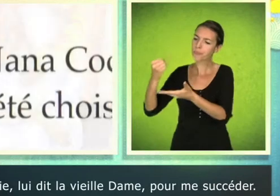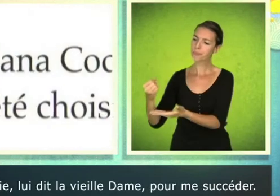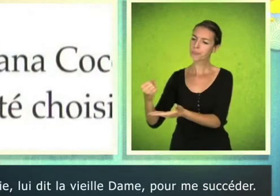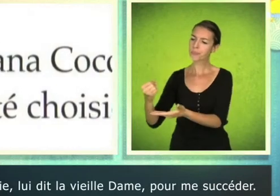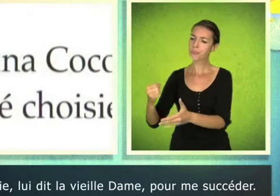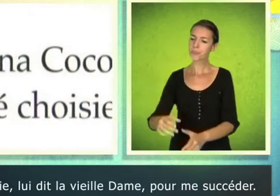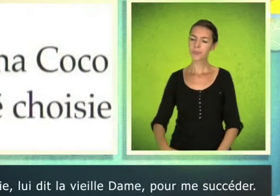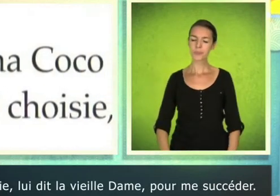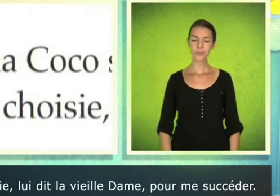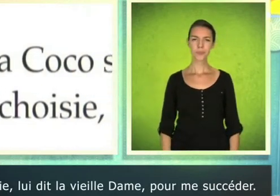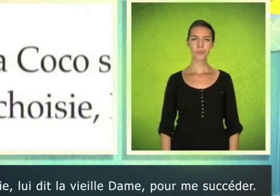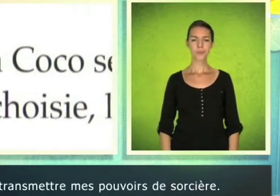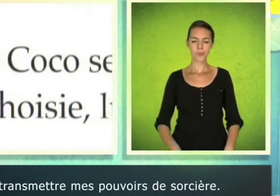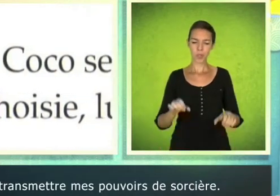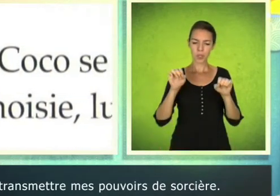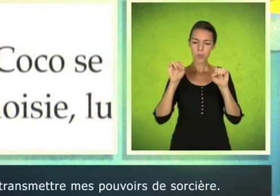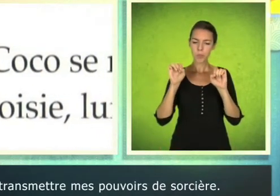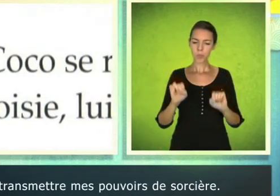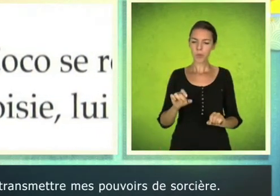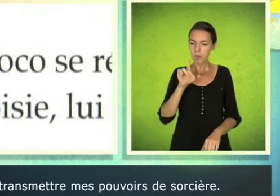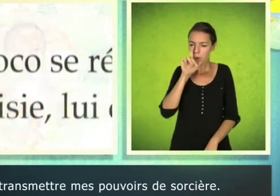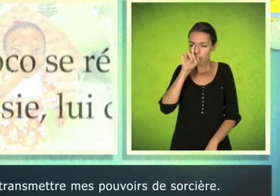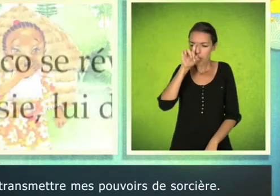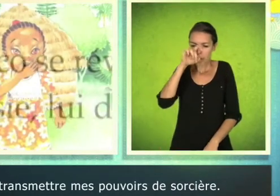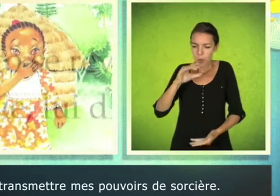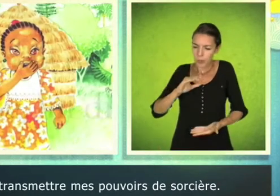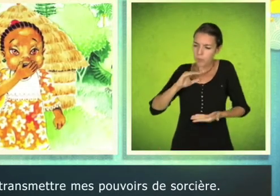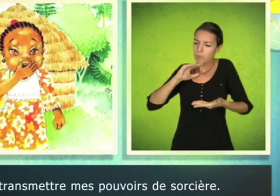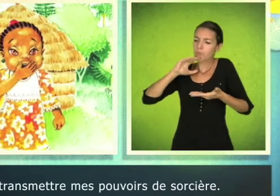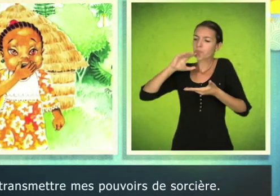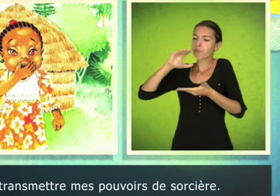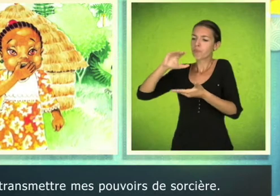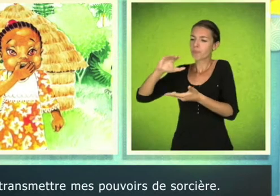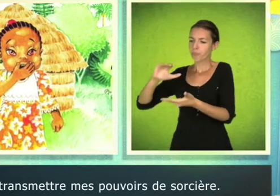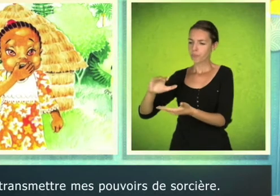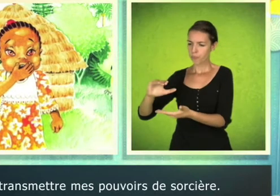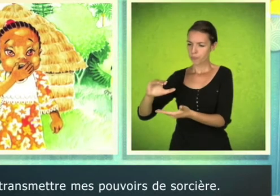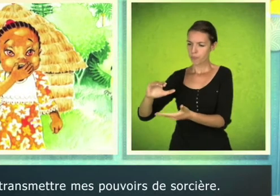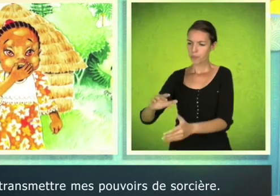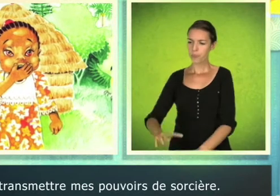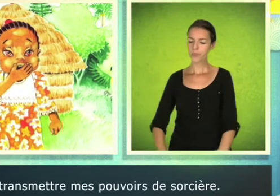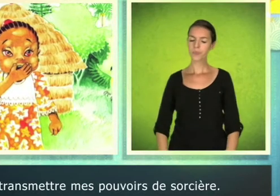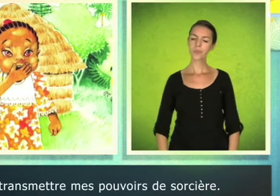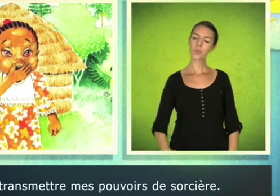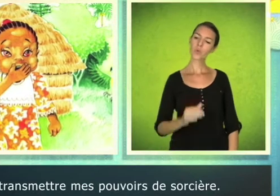me succéder. Je dois te transmettre mes pouvoirs de sorcière.